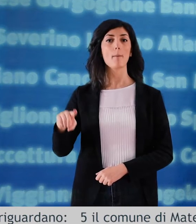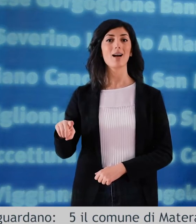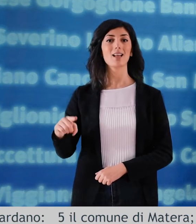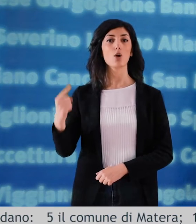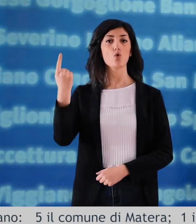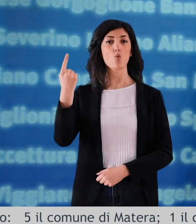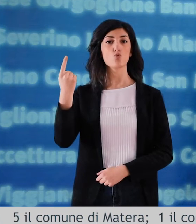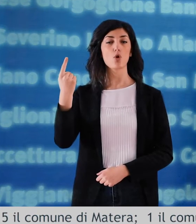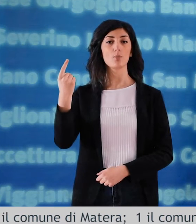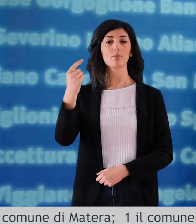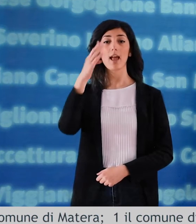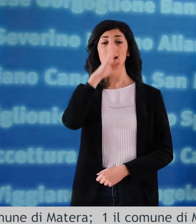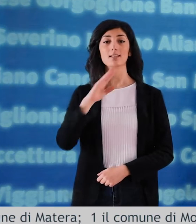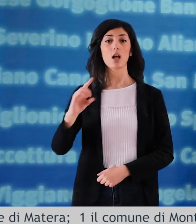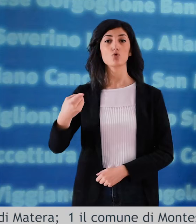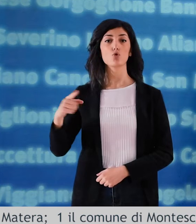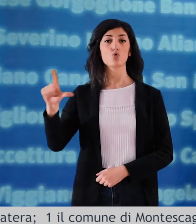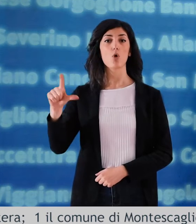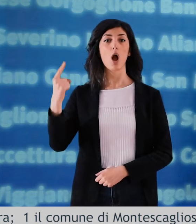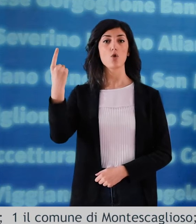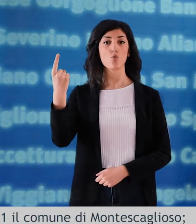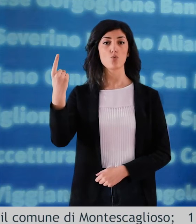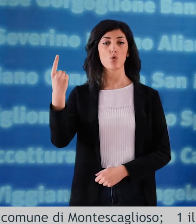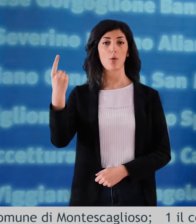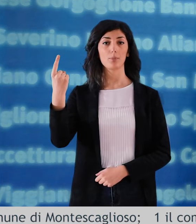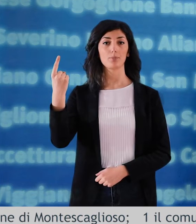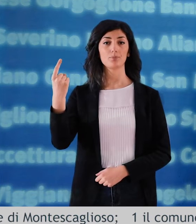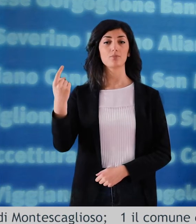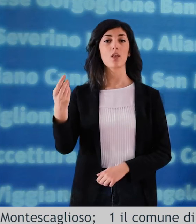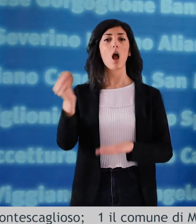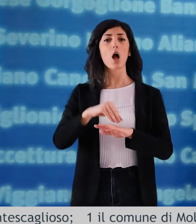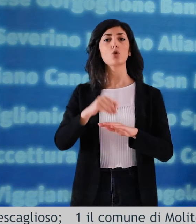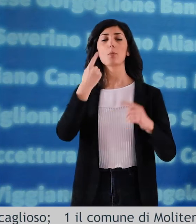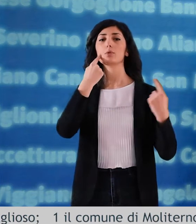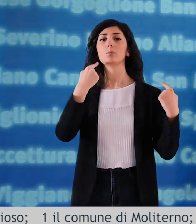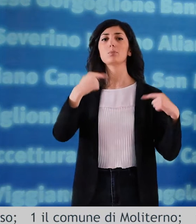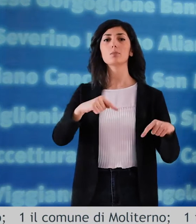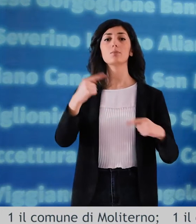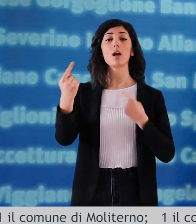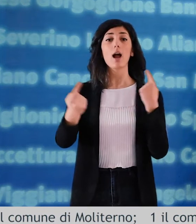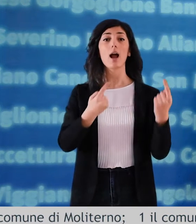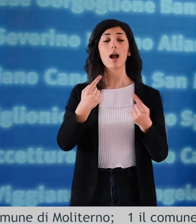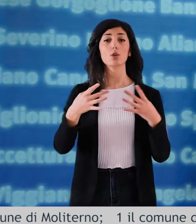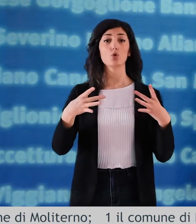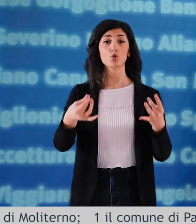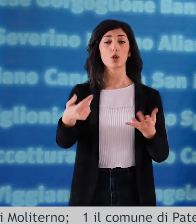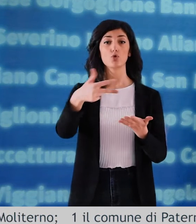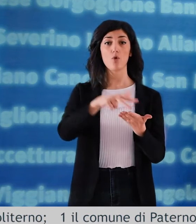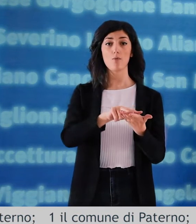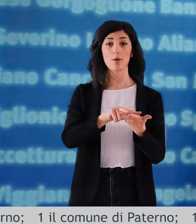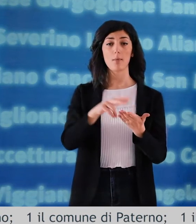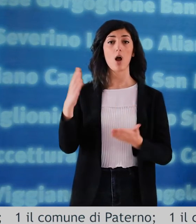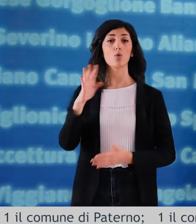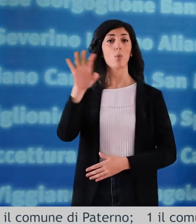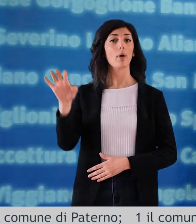uno a san giorgio lucano con questo aggiornamento i casi di contagio confermati in